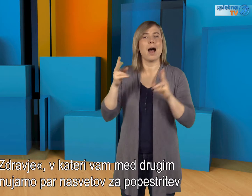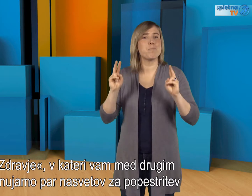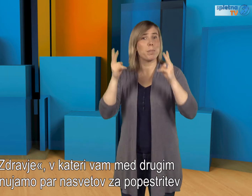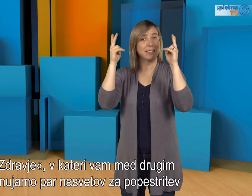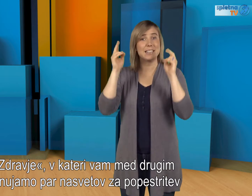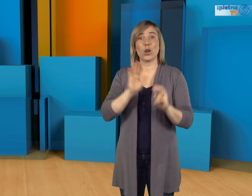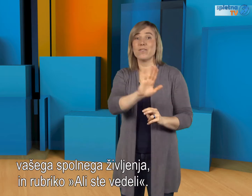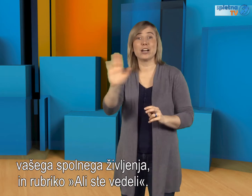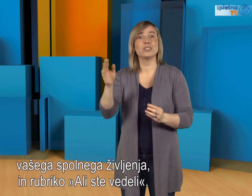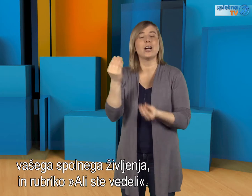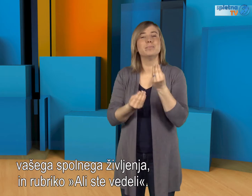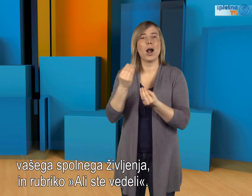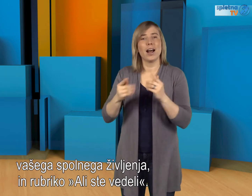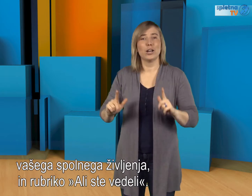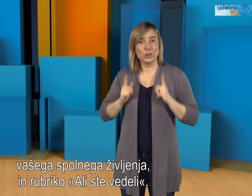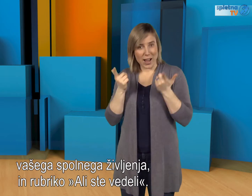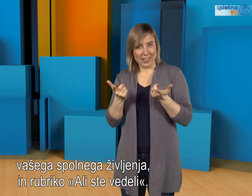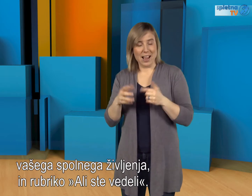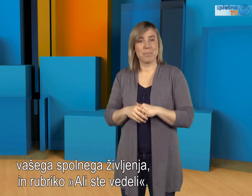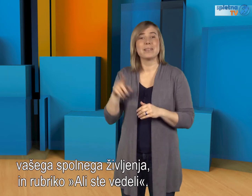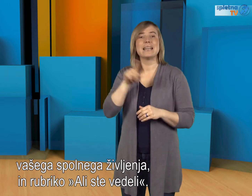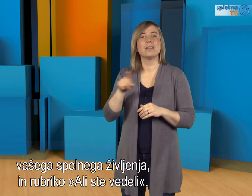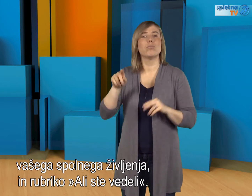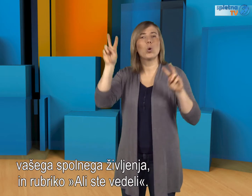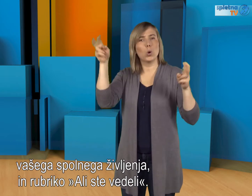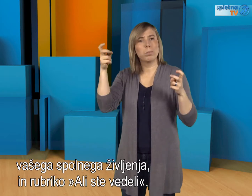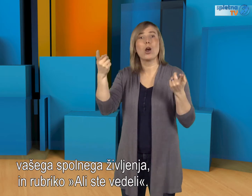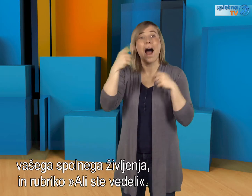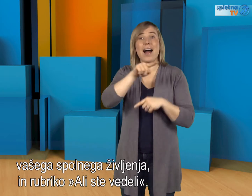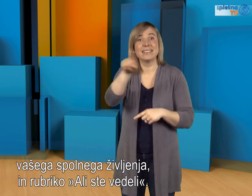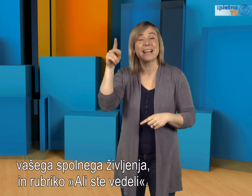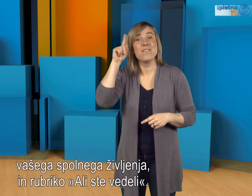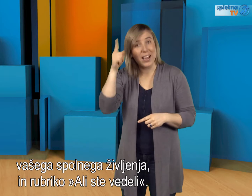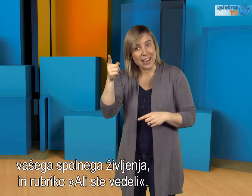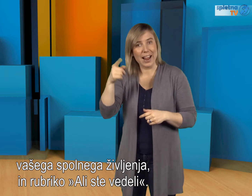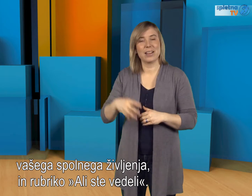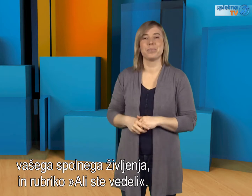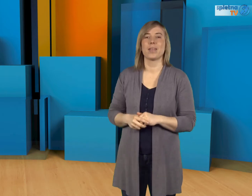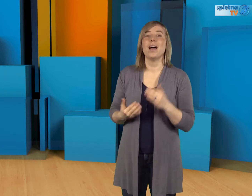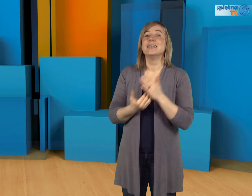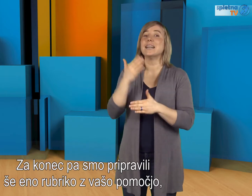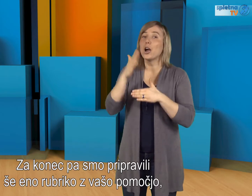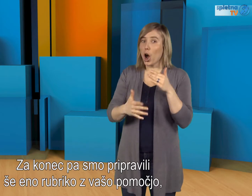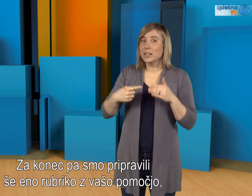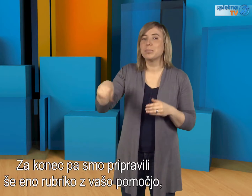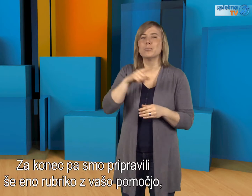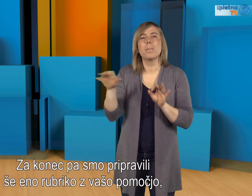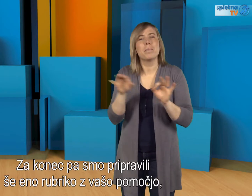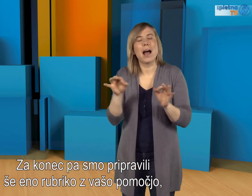za popestritev vašega spolnega življenja in rubriko Ali ste vedeli. Za konec pa smo z vašo